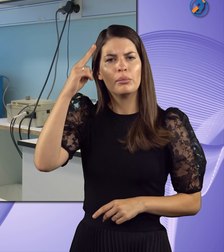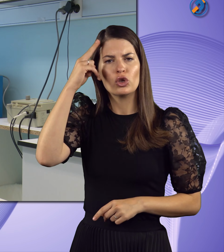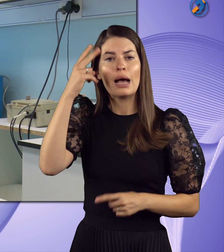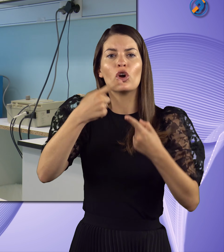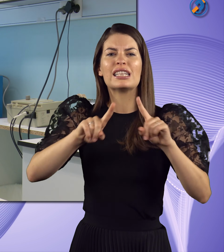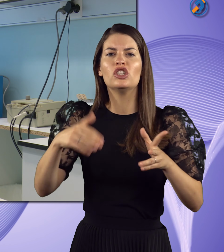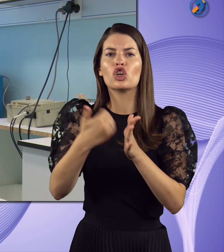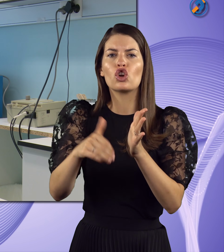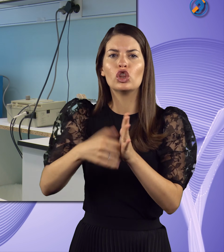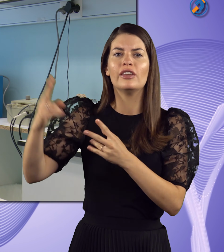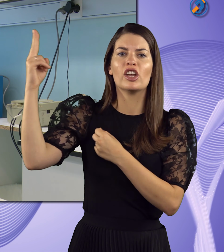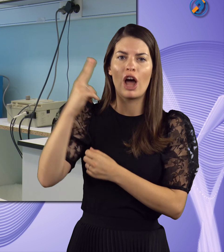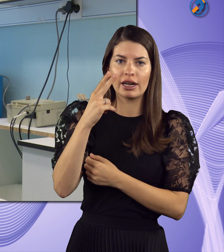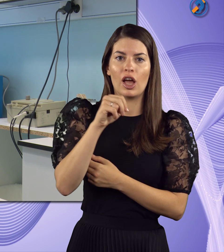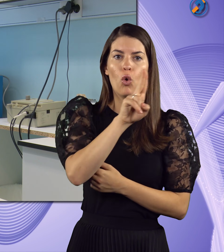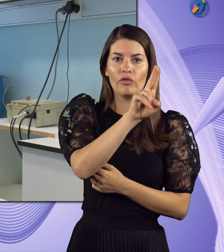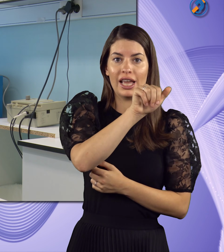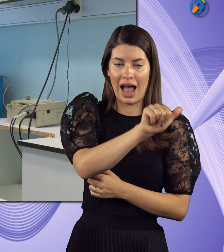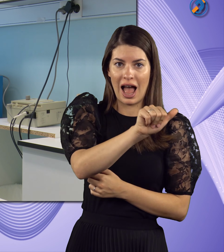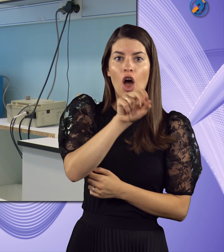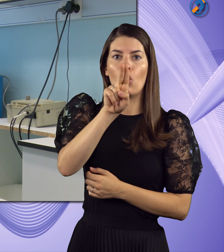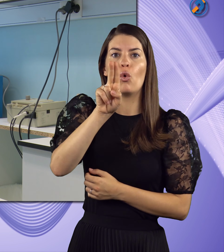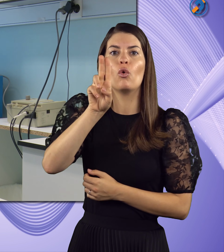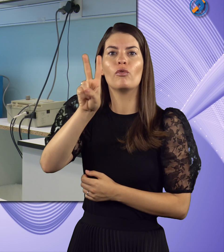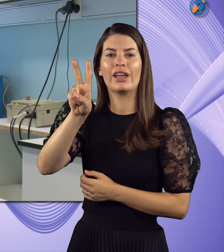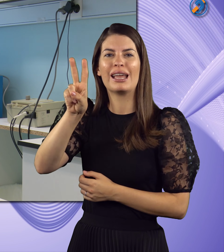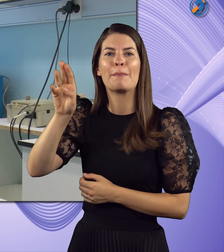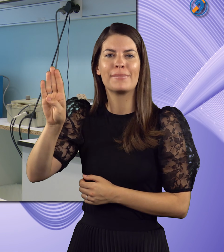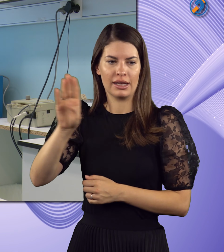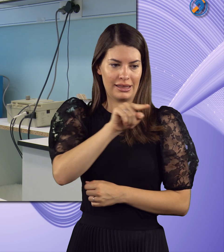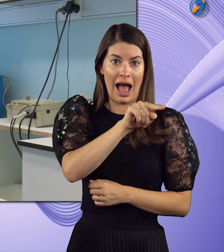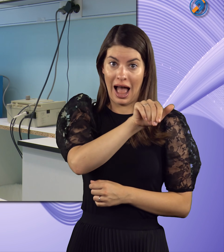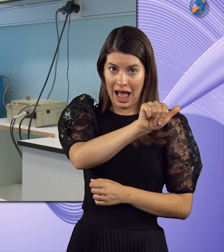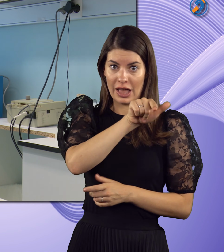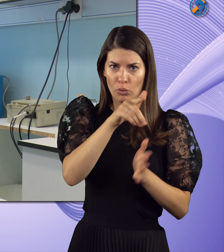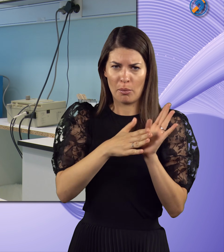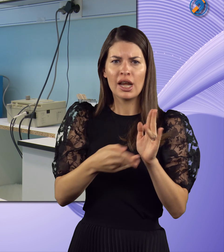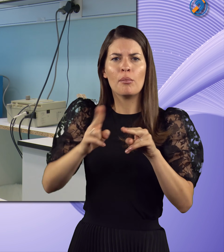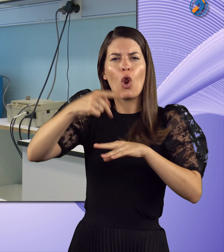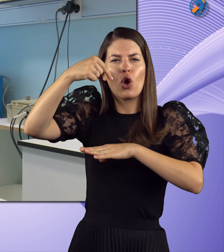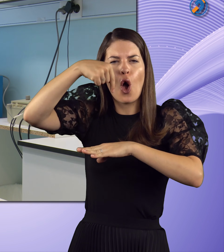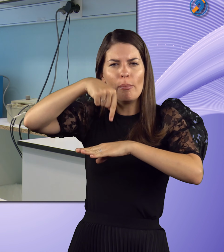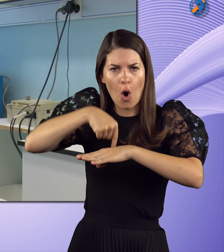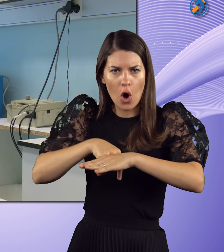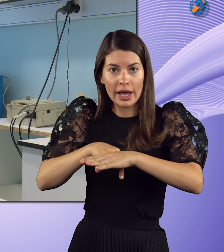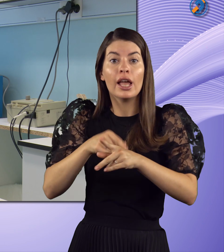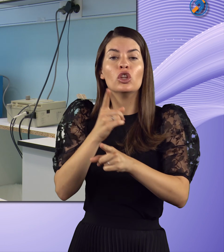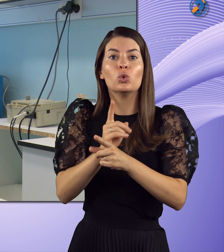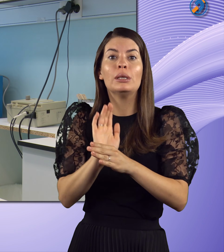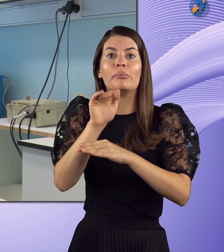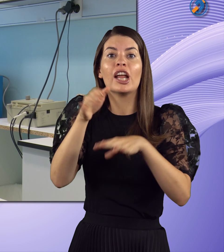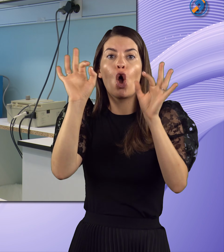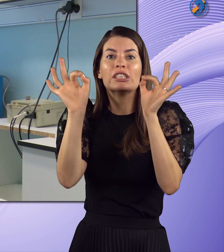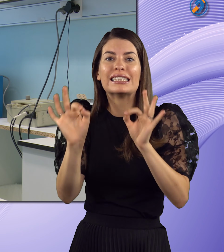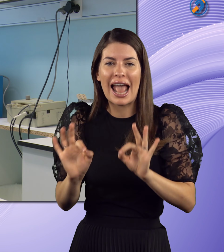več vrst žarkov, ne samo UV, ampak od UV pa poznamo UVA pa UVB žarke. UVA so taki, ki grejo globje,